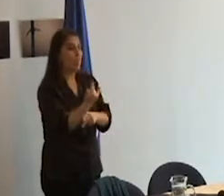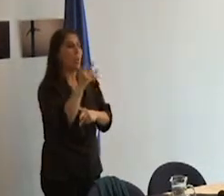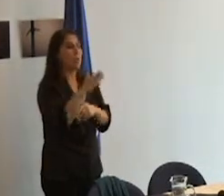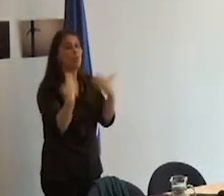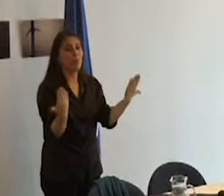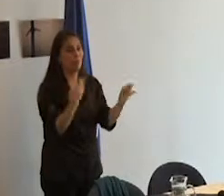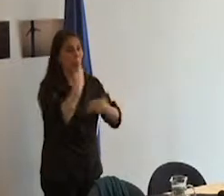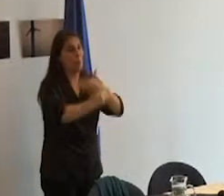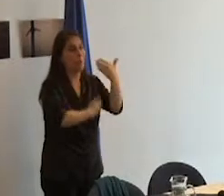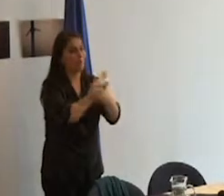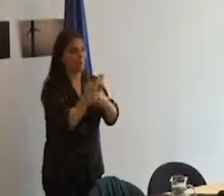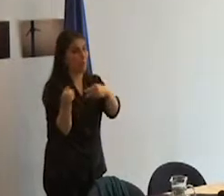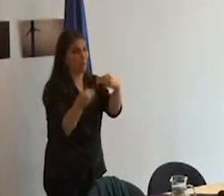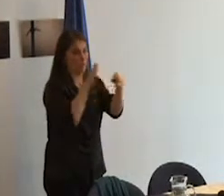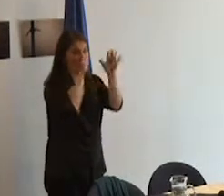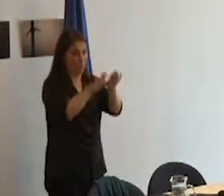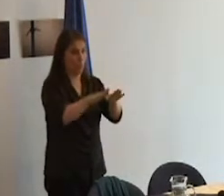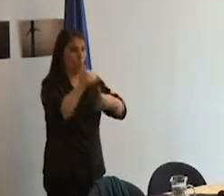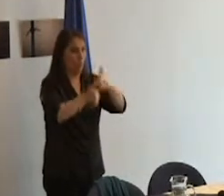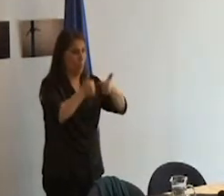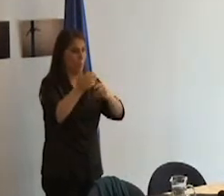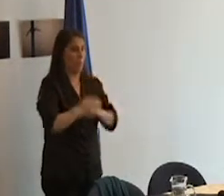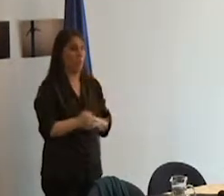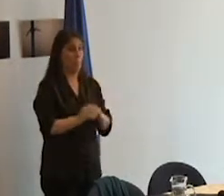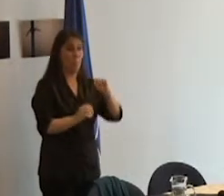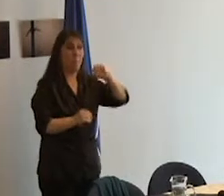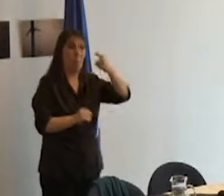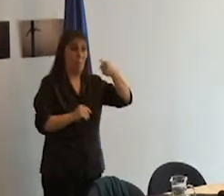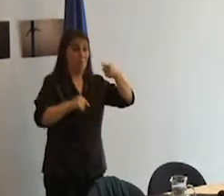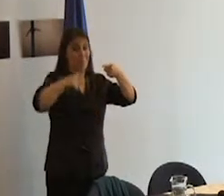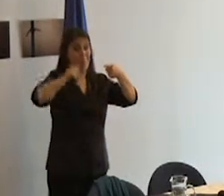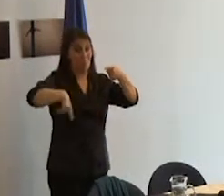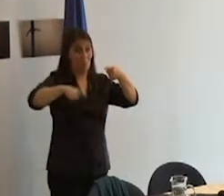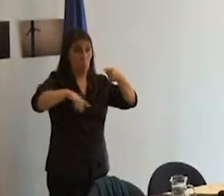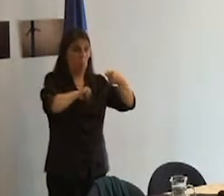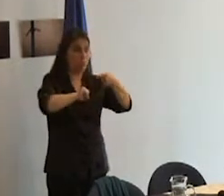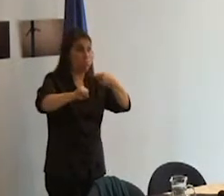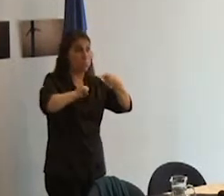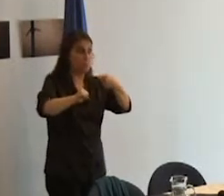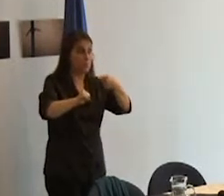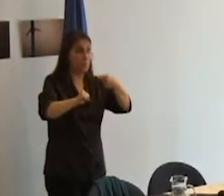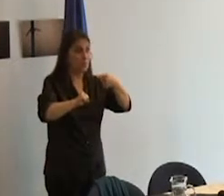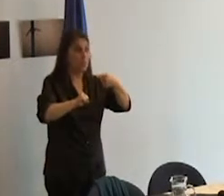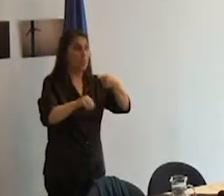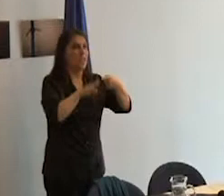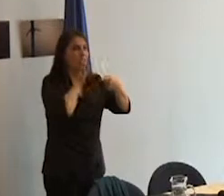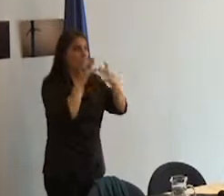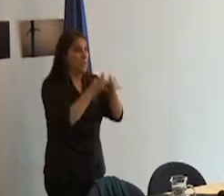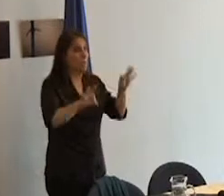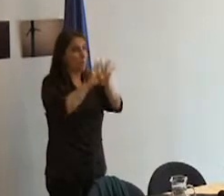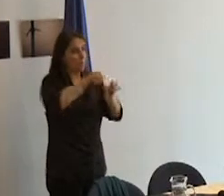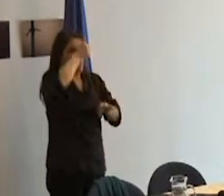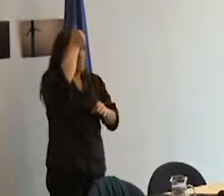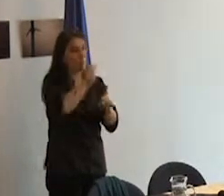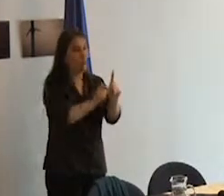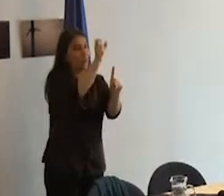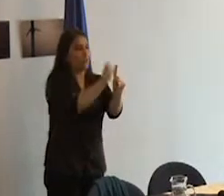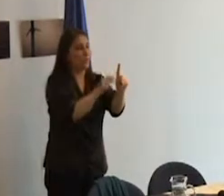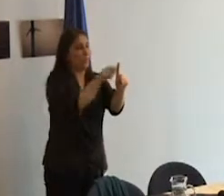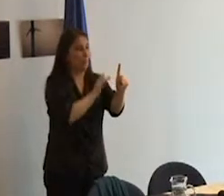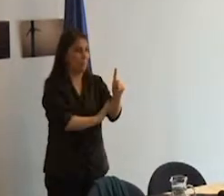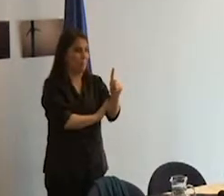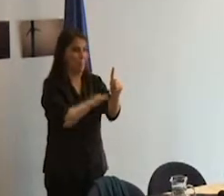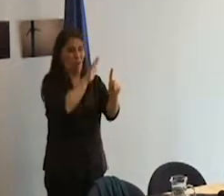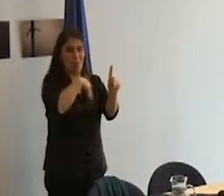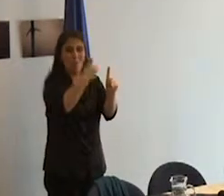educativo. El primero es que la escuela activa que pone al sujeto en el centro del proceso educativo